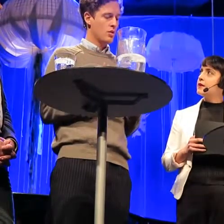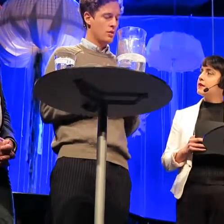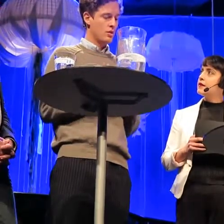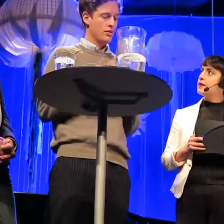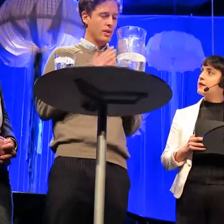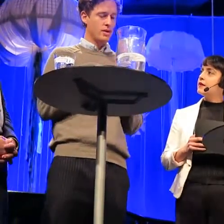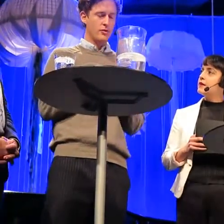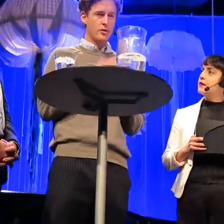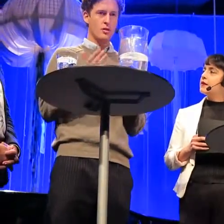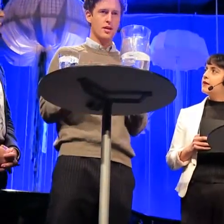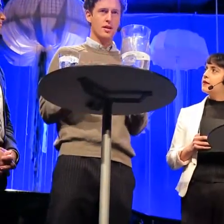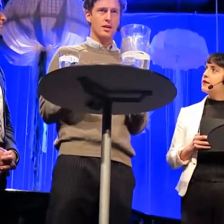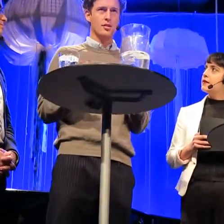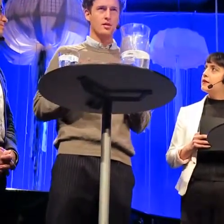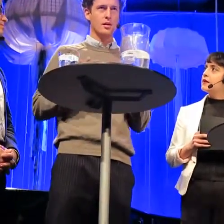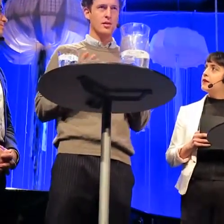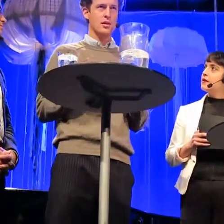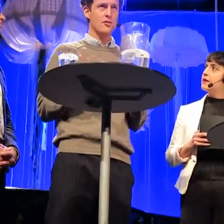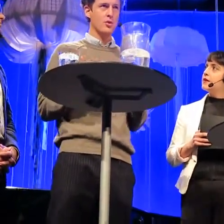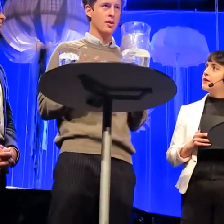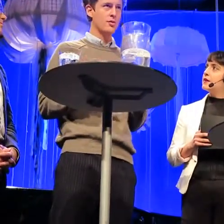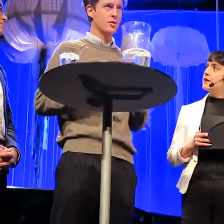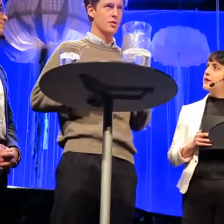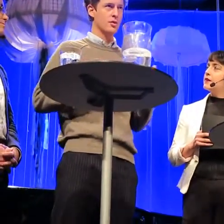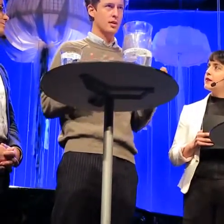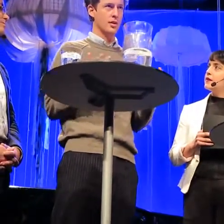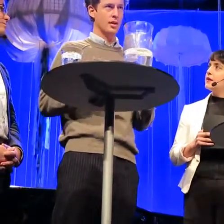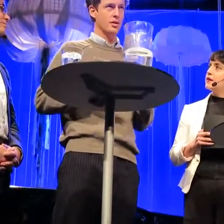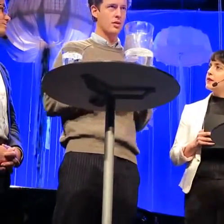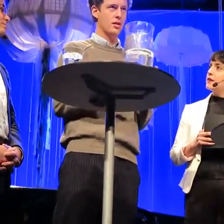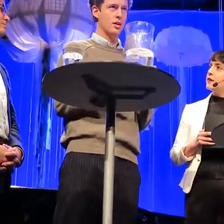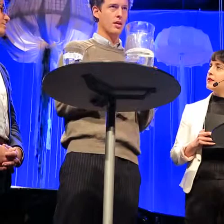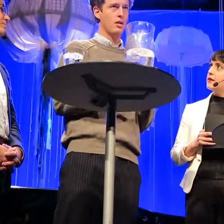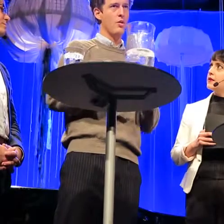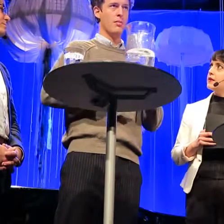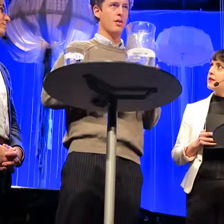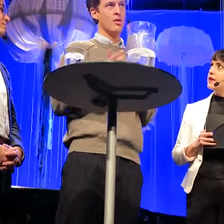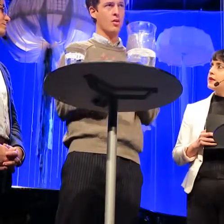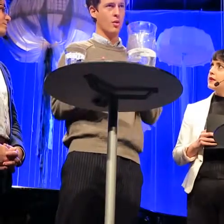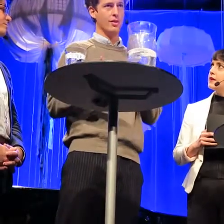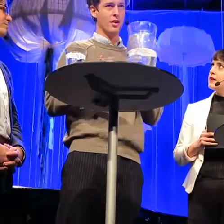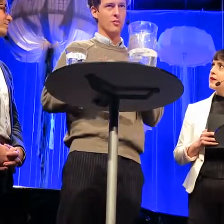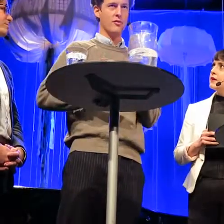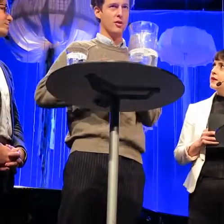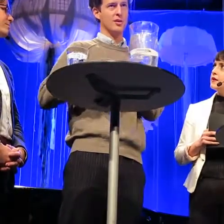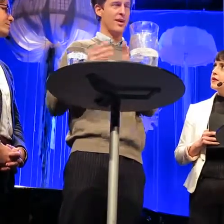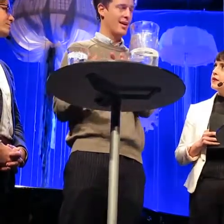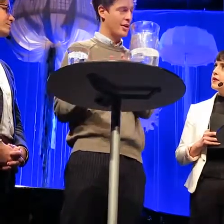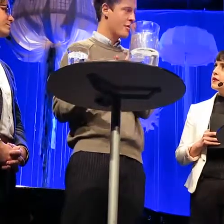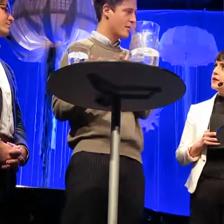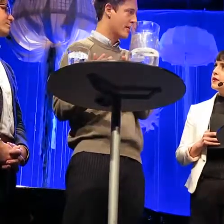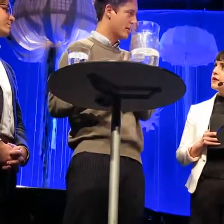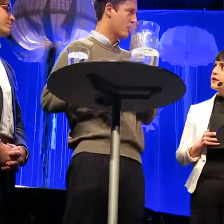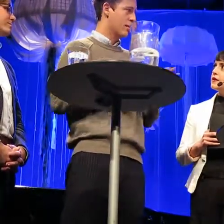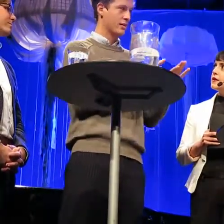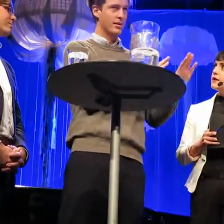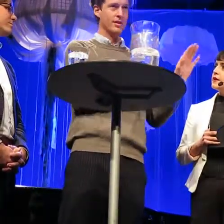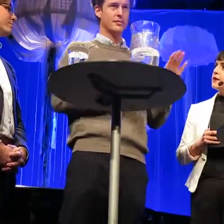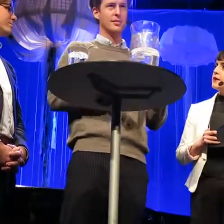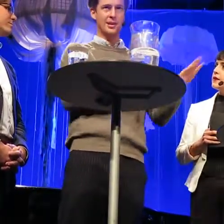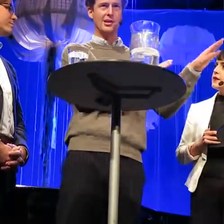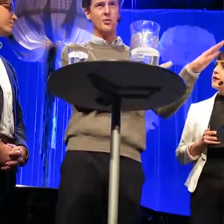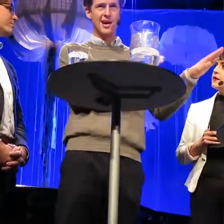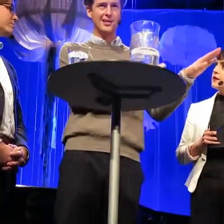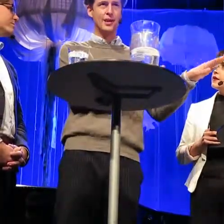vi har ju, världen är full av regeringar som ser miljöfrågan som någonting man kan ta tag i om man har råd, eller om man får lite pengar över. Om man